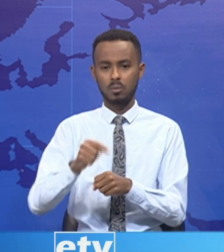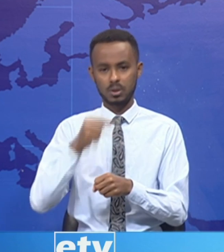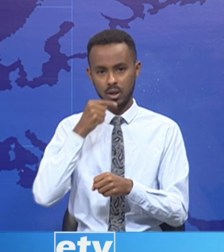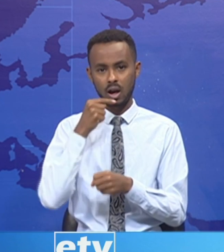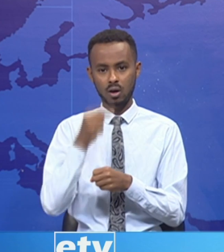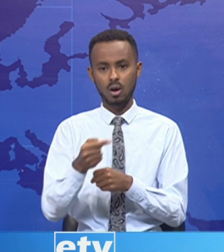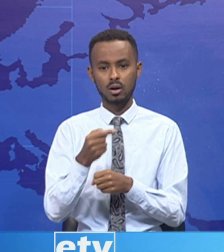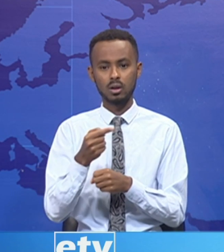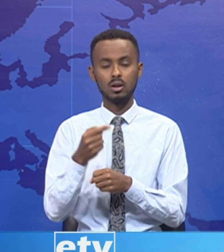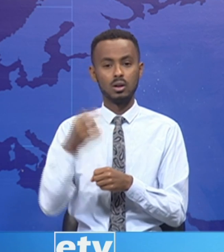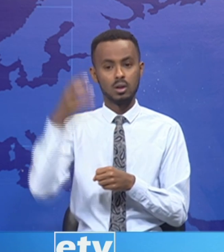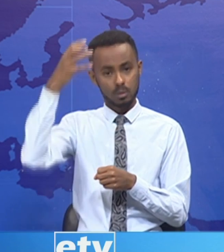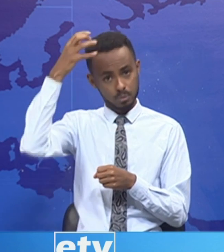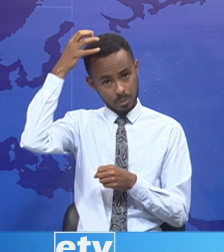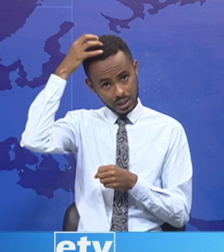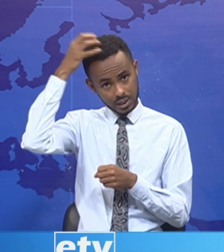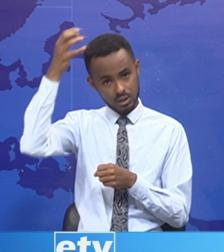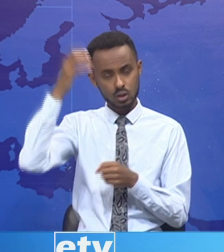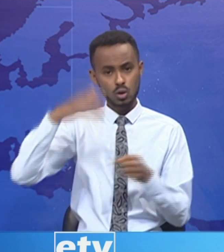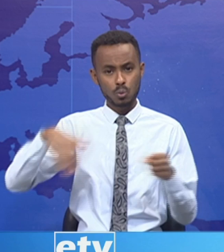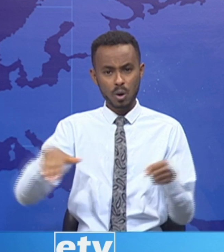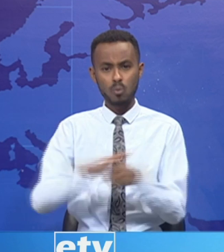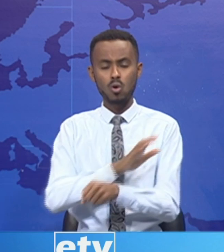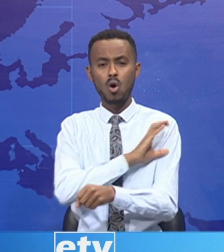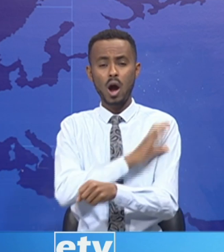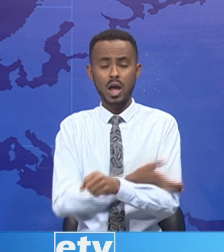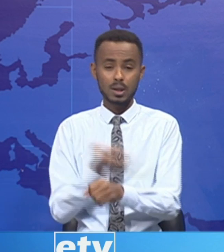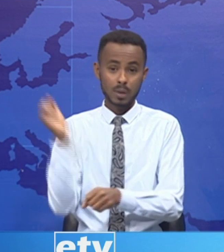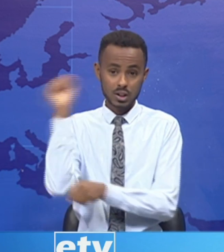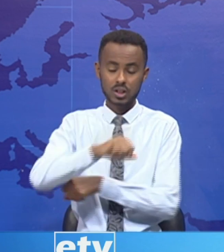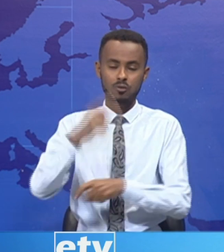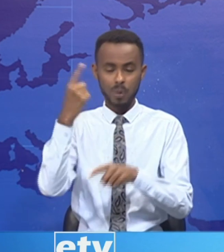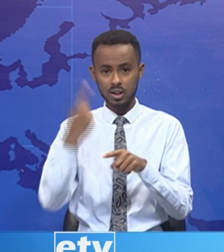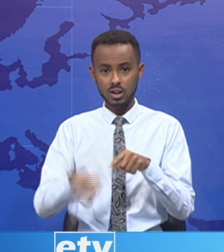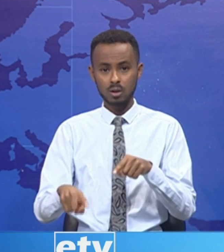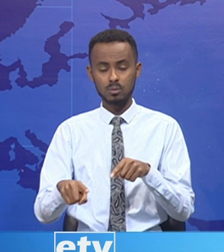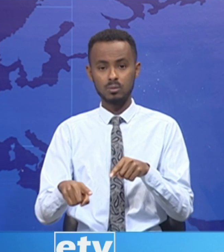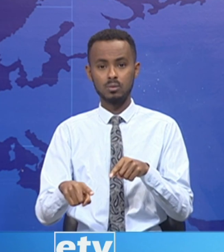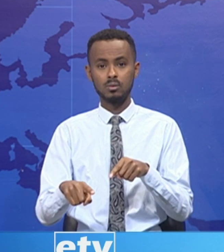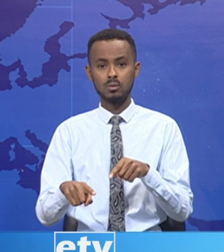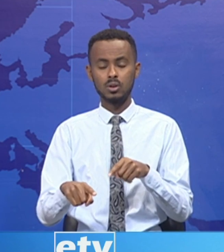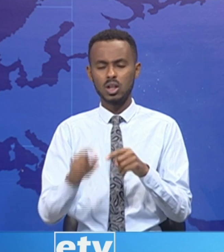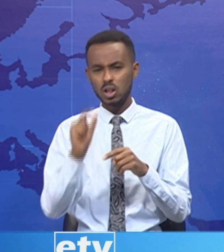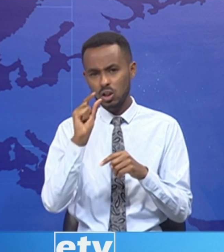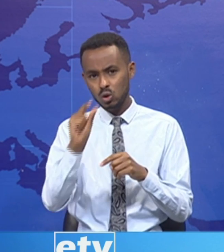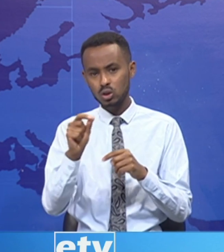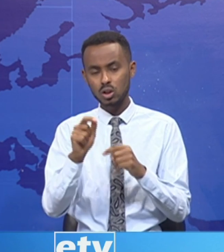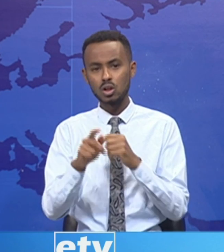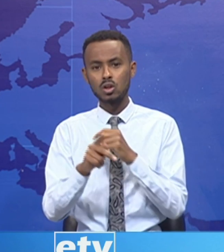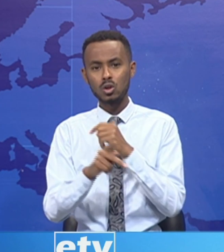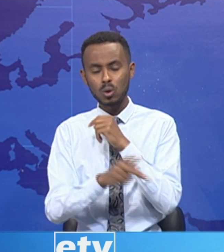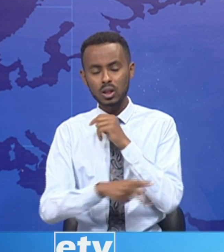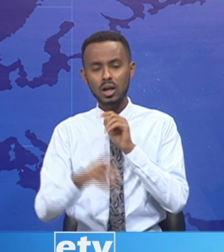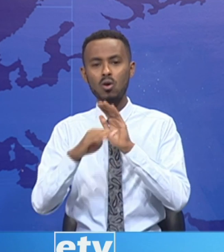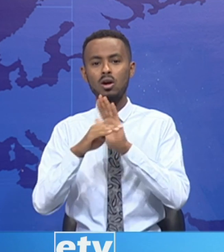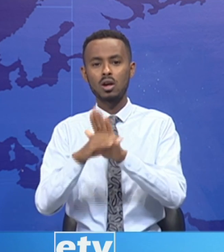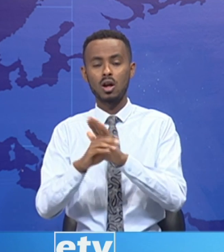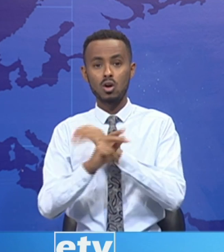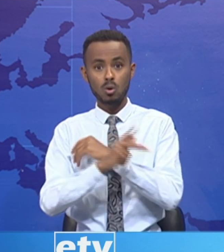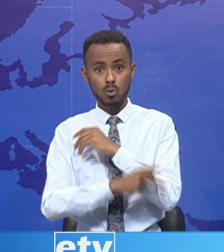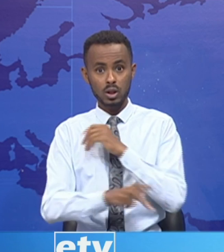ተናግረዋል። መንግስትን በሙሉ ኃይል ማሸነፍን ባይቻል የተወሰነ የፖለቲካ ሪፕሬዘንቴሽን የፖለቲካ